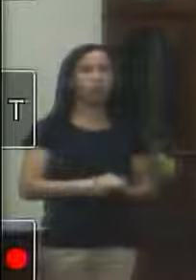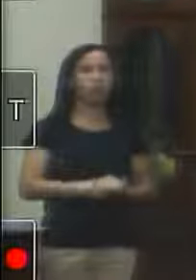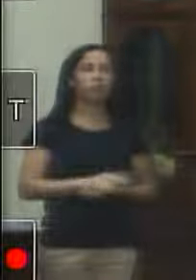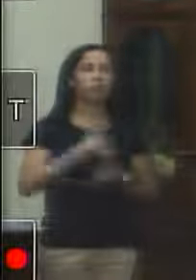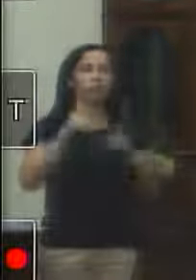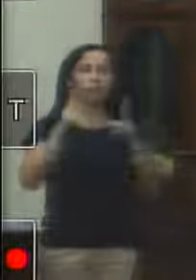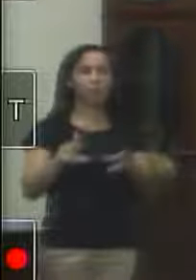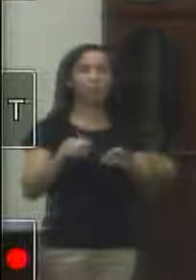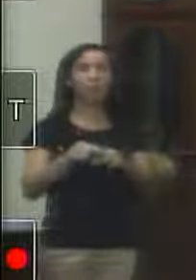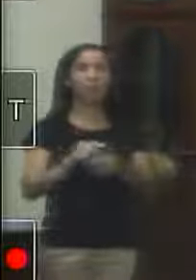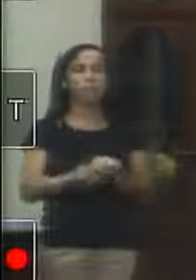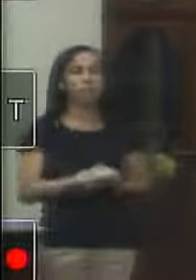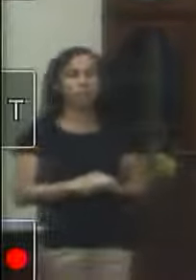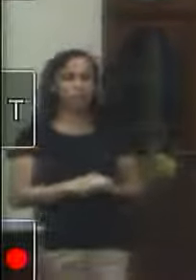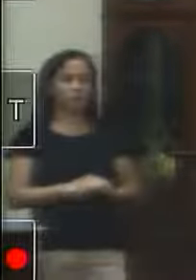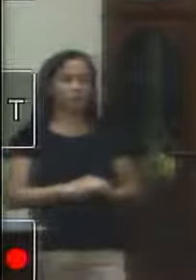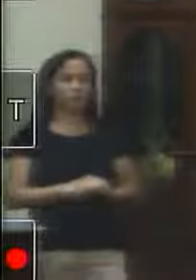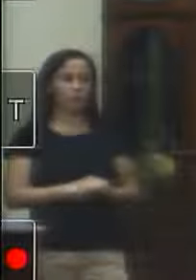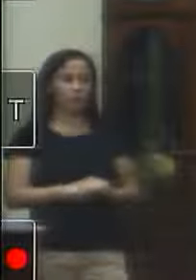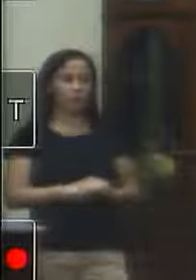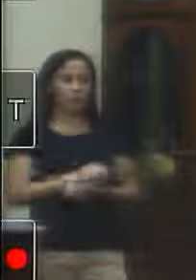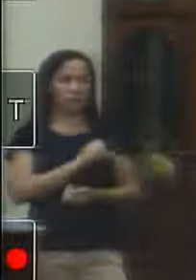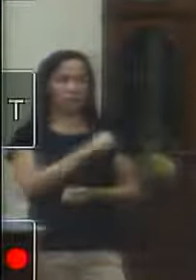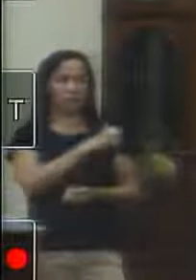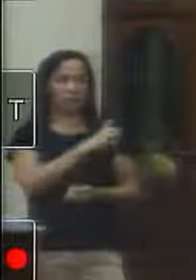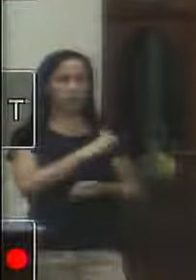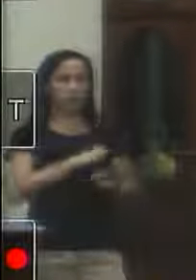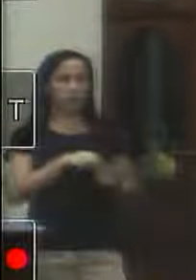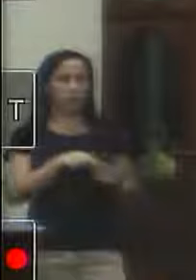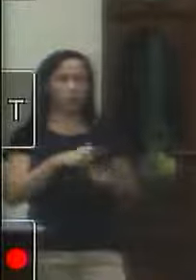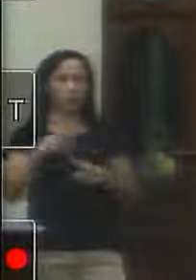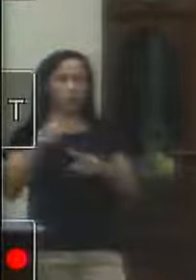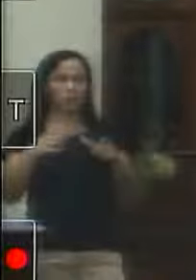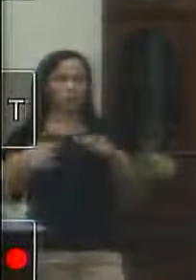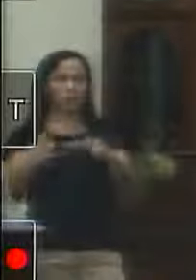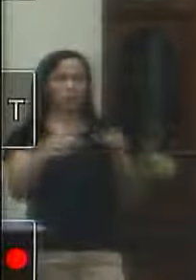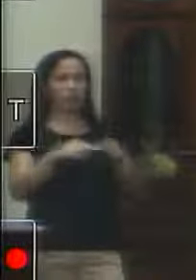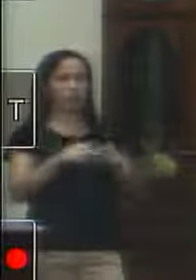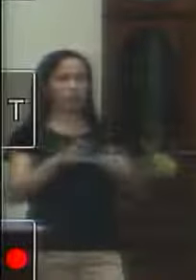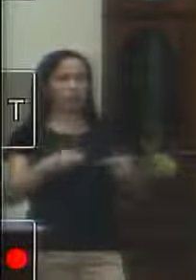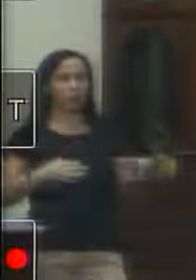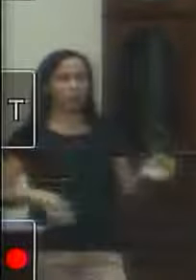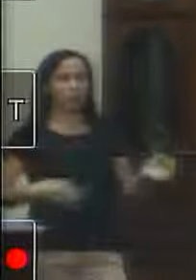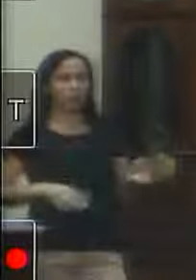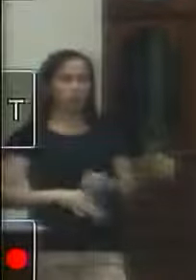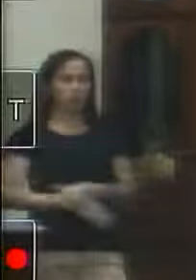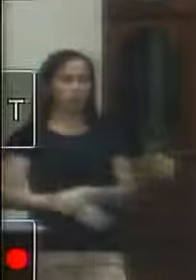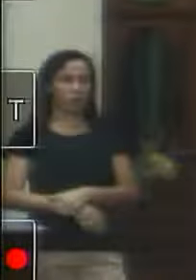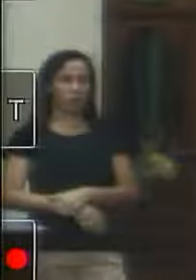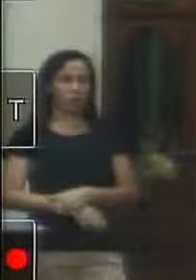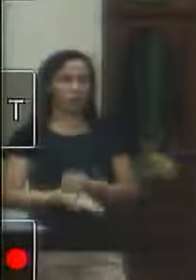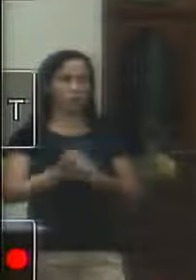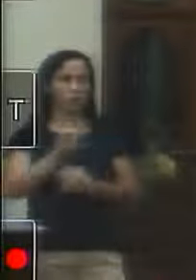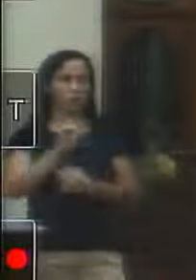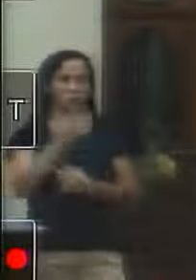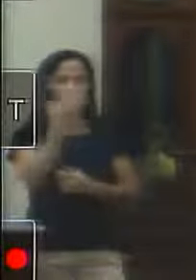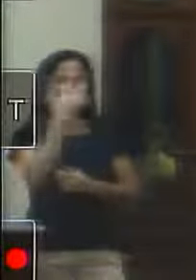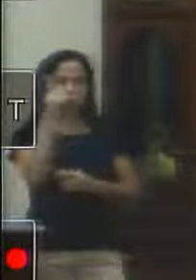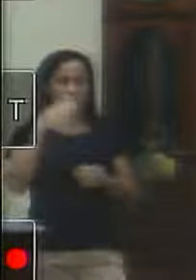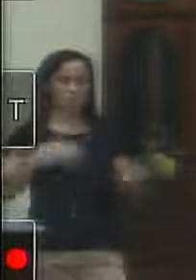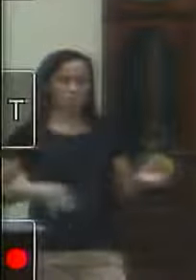forma aqui na sede do município, em outros locais, não só em Conservatório, porque não teve só carnaval em